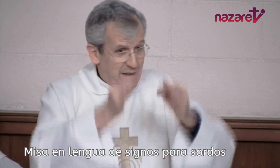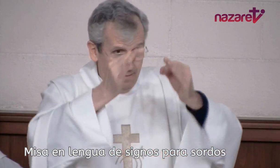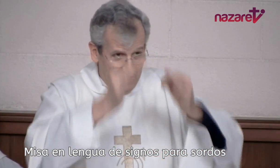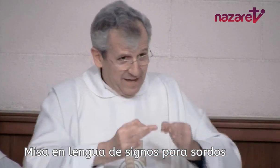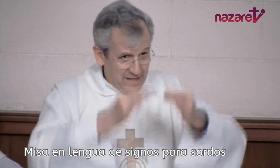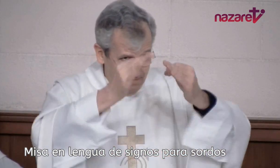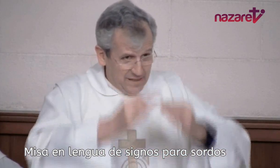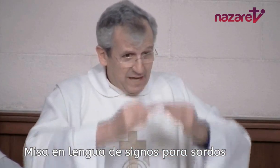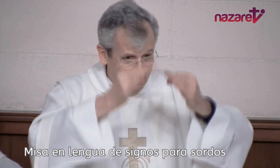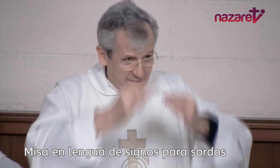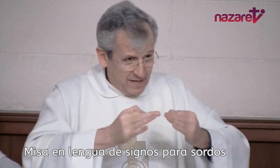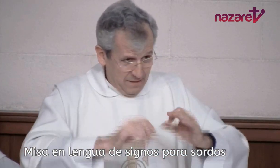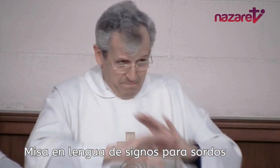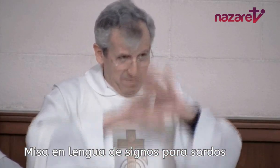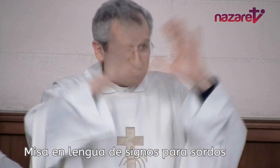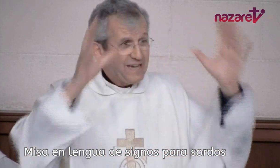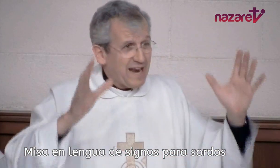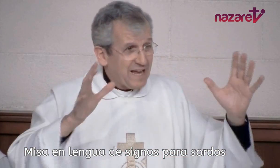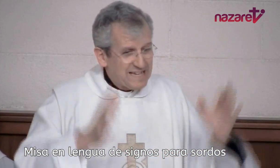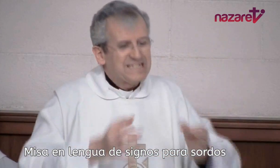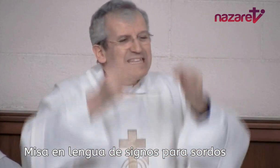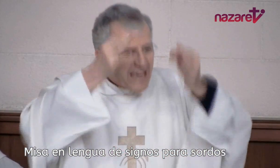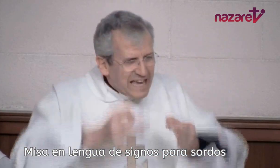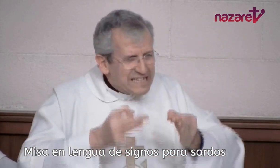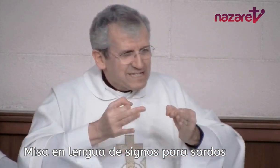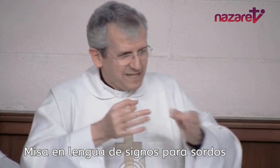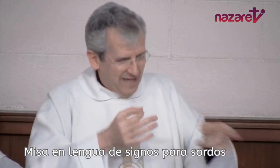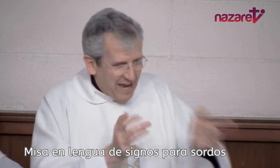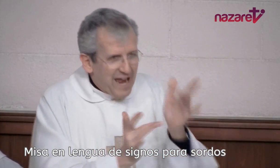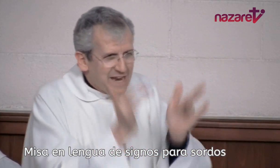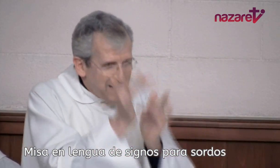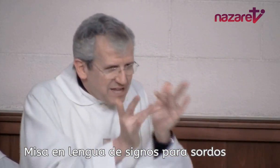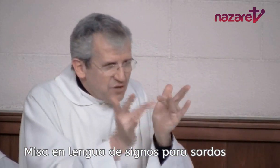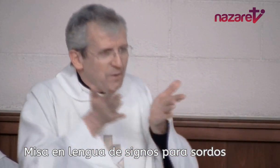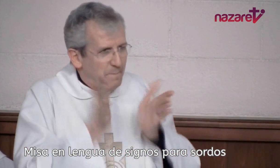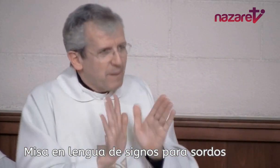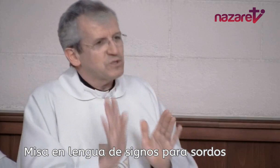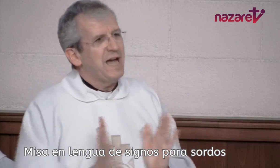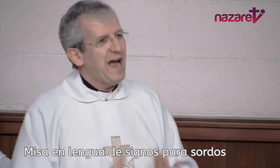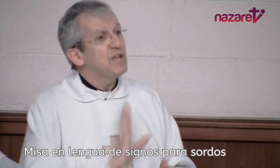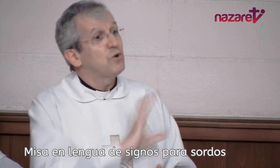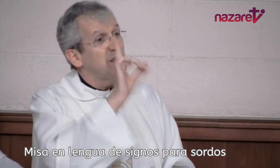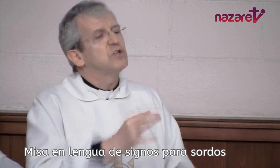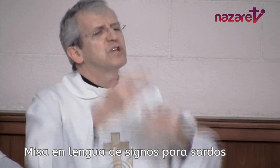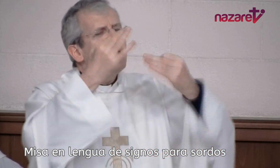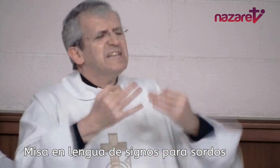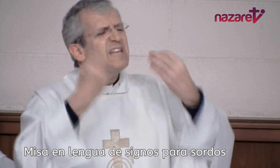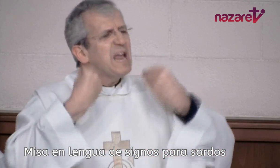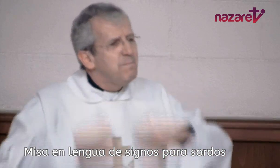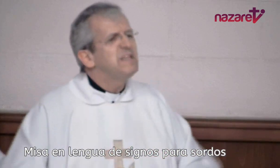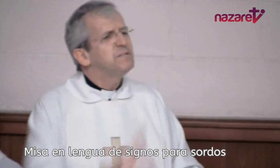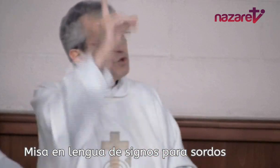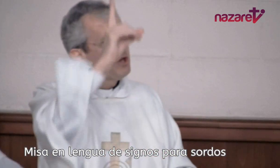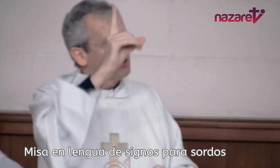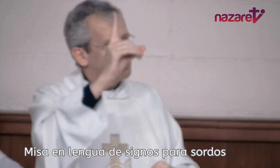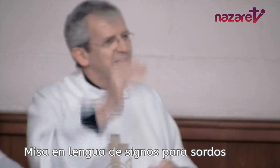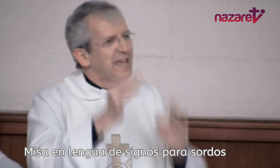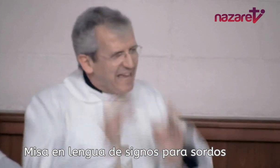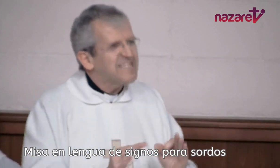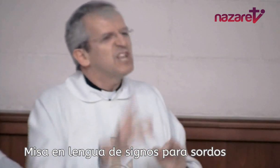la verdad, verdad, verdad, más clara, es, es, en el niño vemos al Hijo de Dios, es el mismo Dios, es